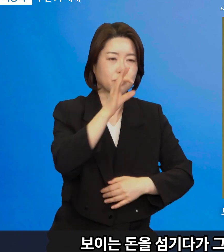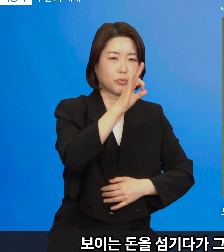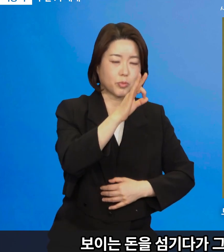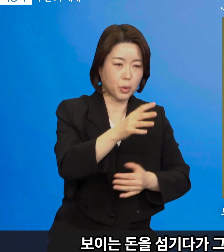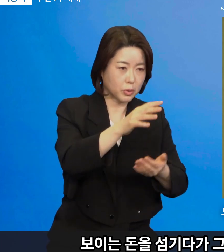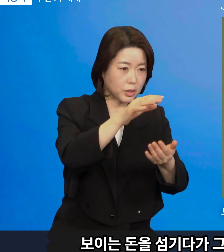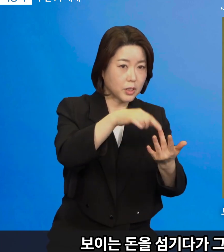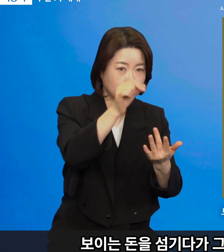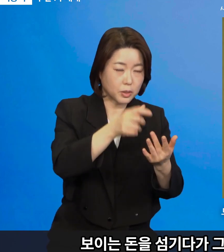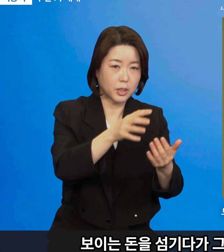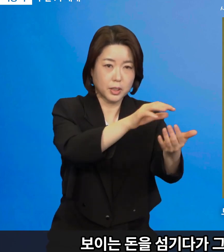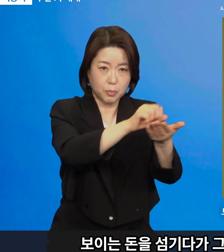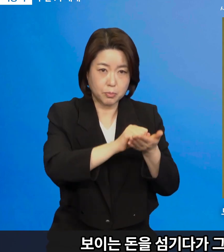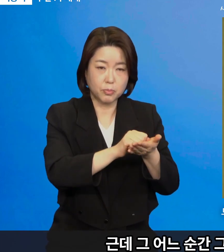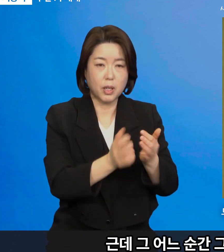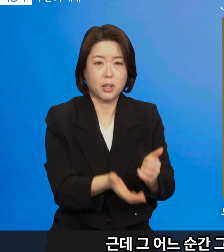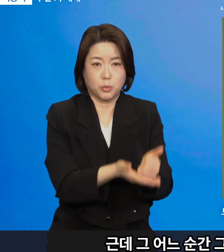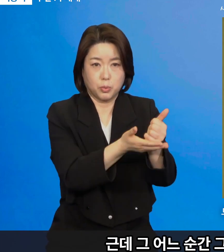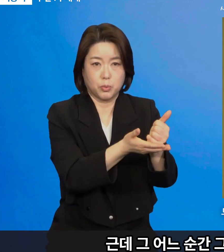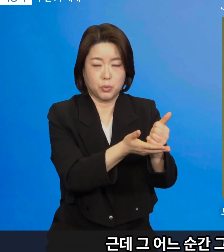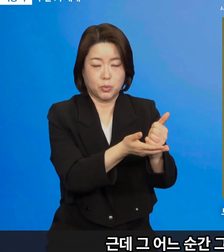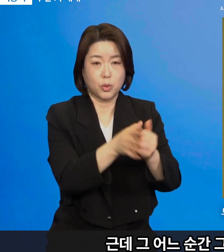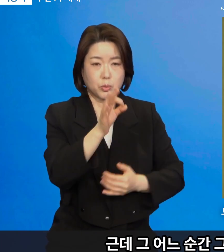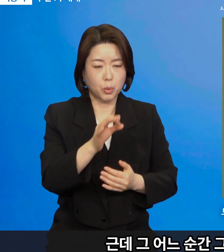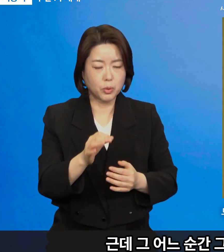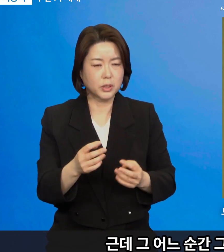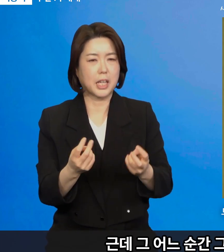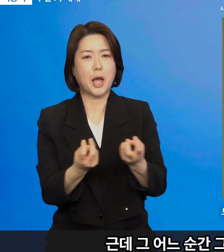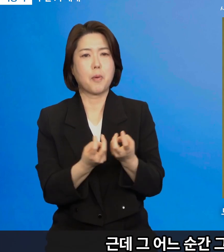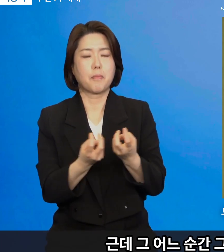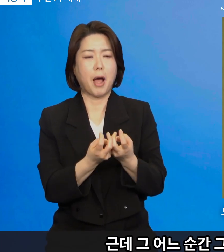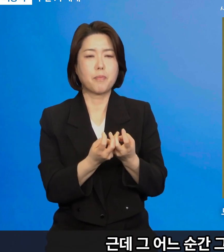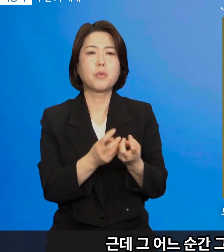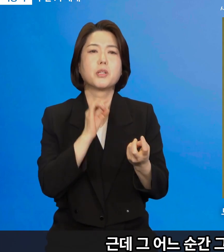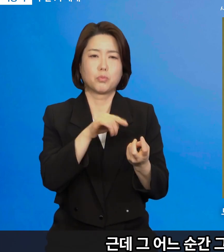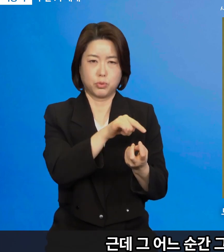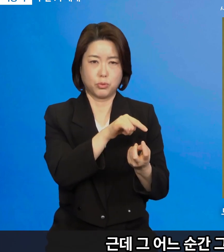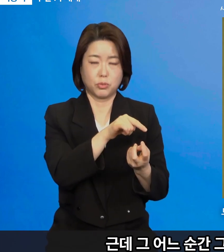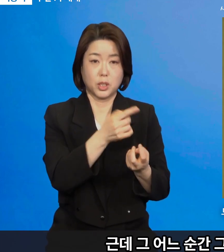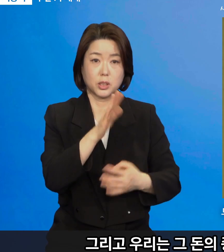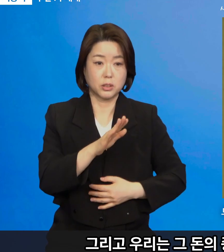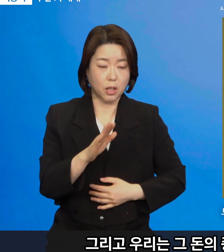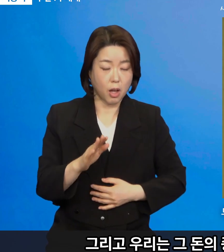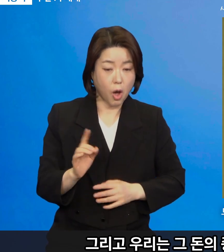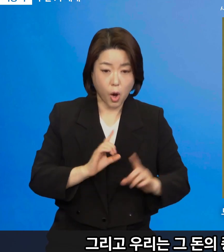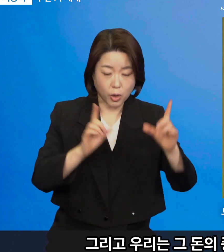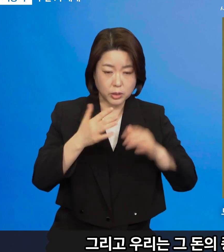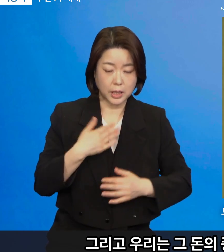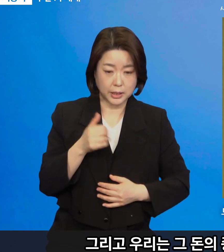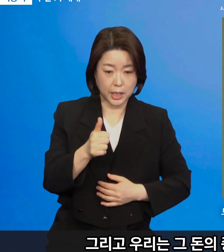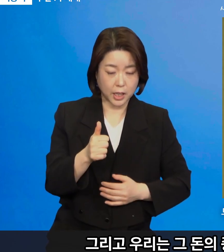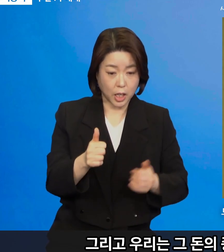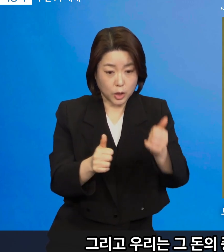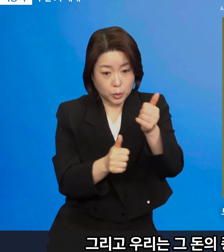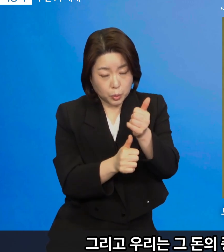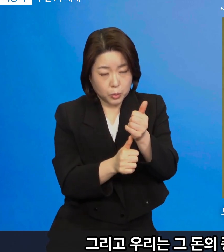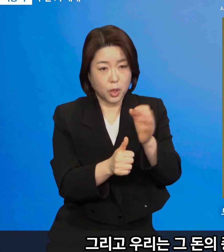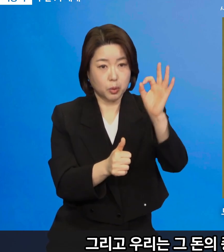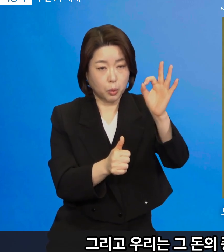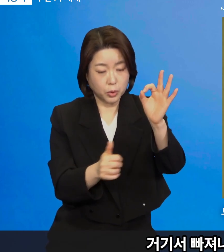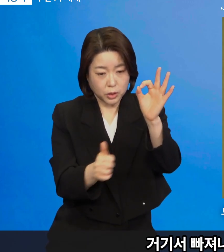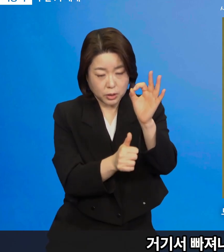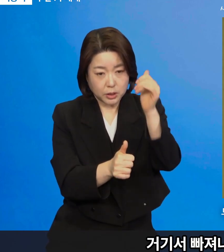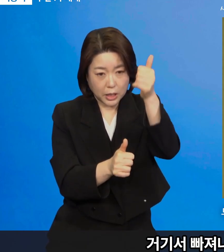돈이 본래는 도구잖아요. 근데 그 어느 순간 그 돈이 주인이 됩니다. 그리고 우리는 그 돈의 종이, 노예가 되는